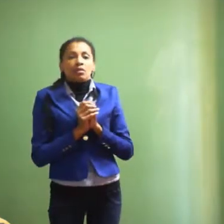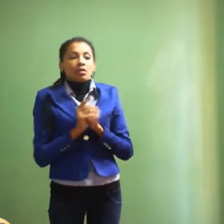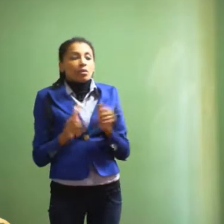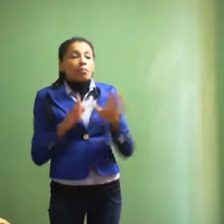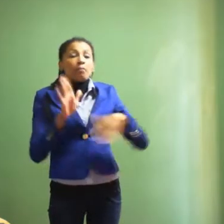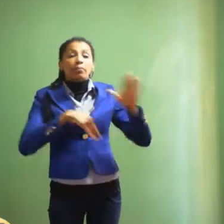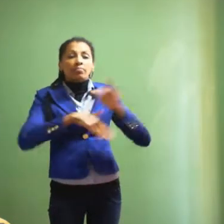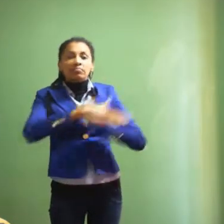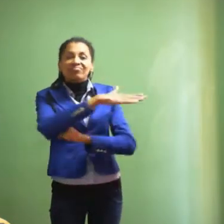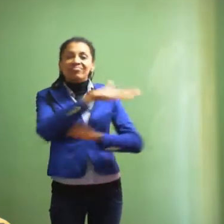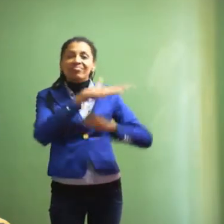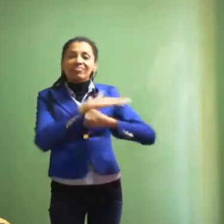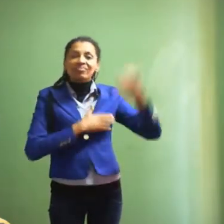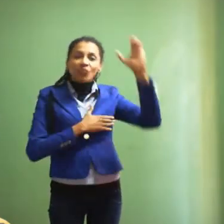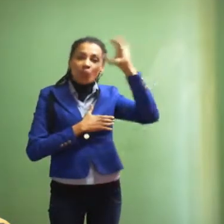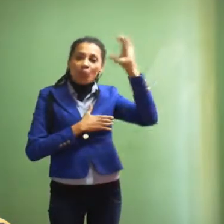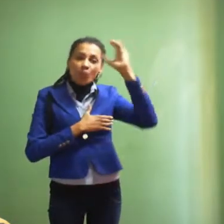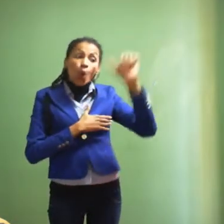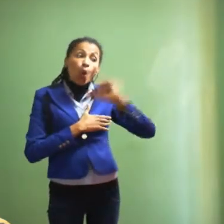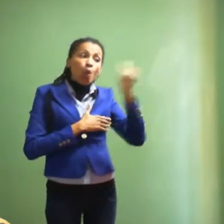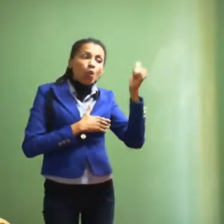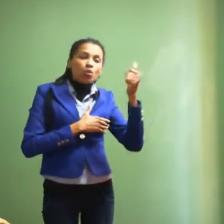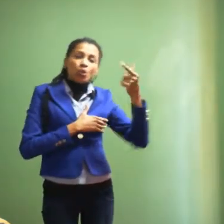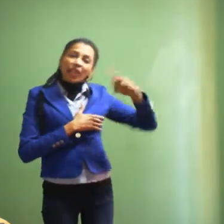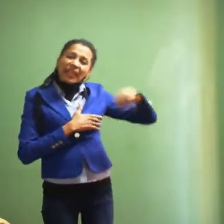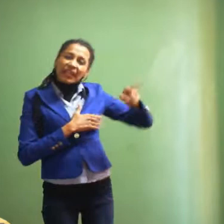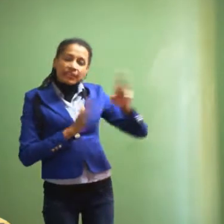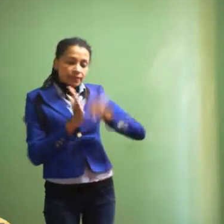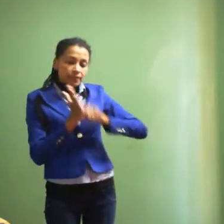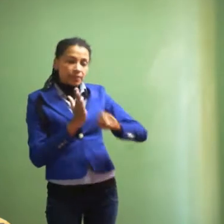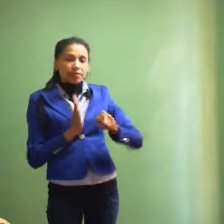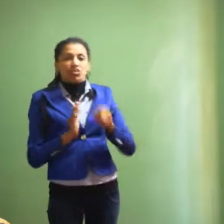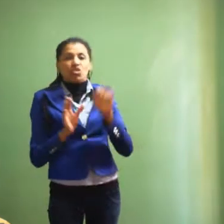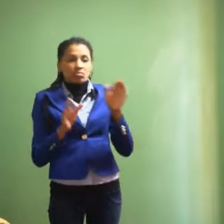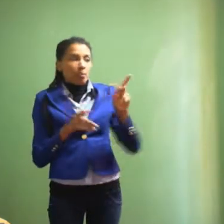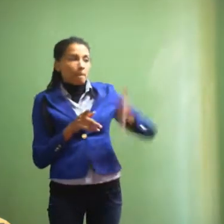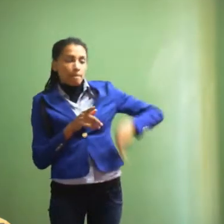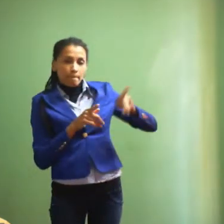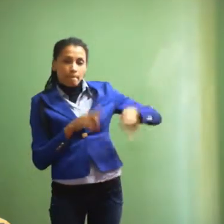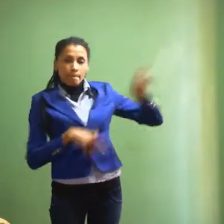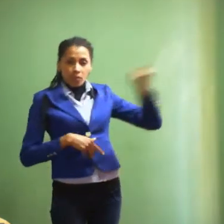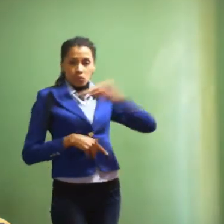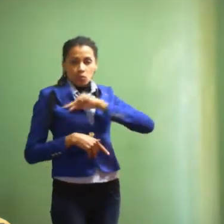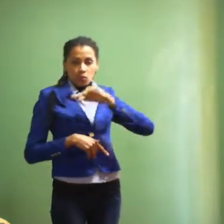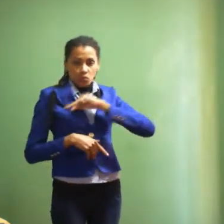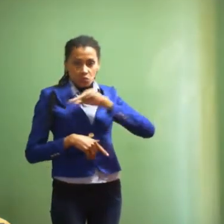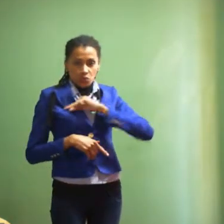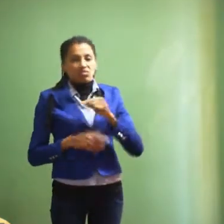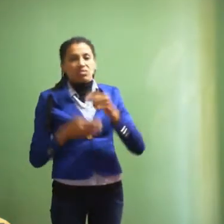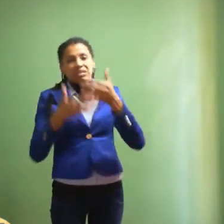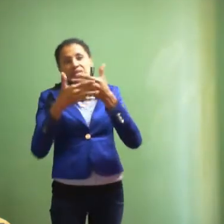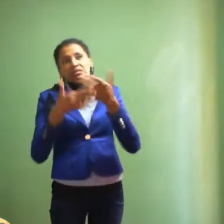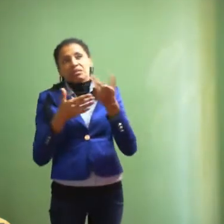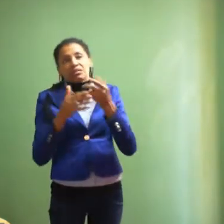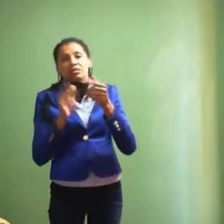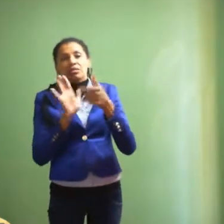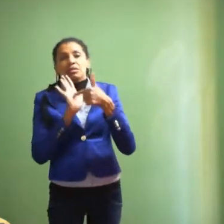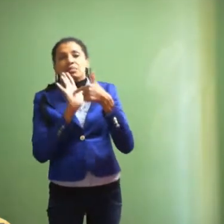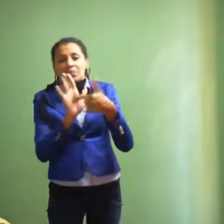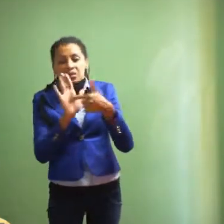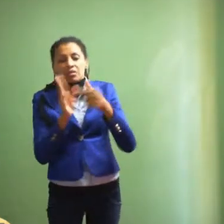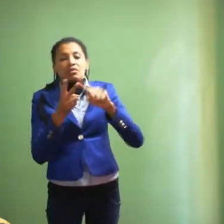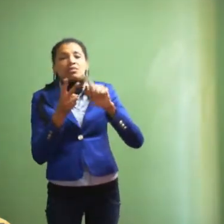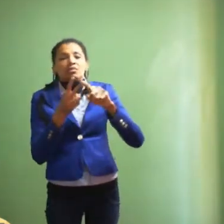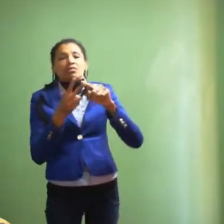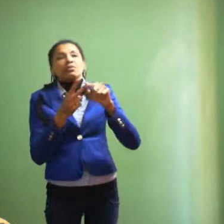sobre todos los fundamentos conceptuales, otra parte es sobre los momentos que propusimos en el previo para el trabajo de lengua escrita. Entonces los invito a